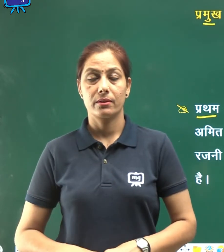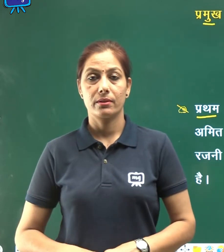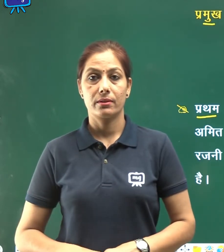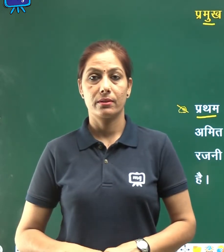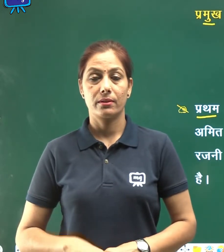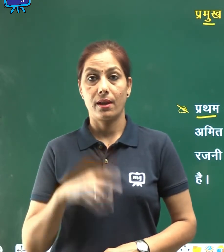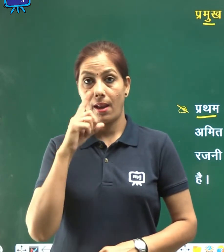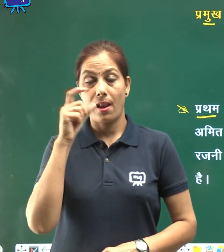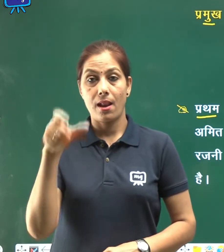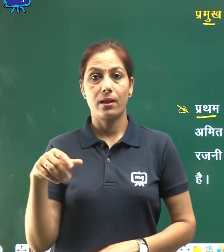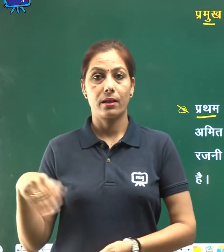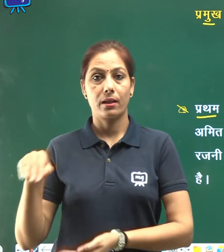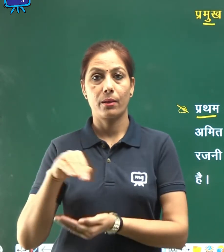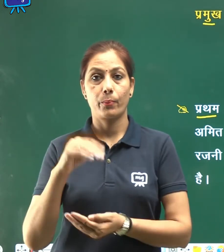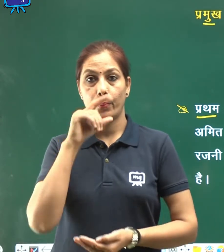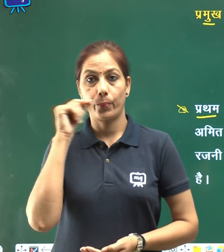लीला के पुत्र